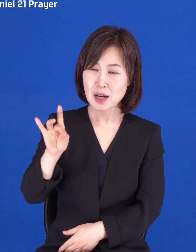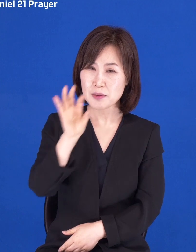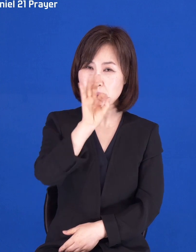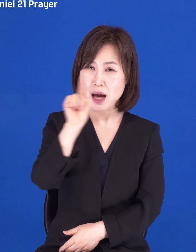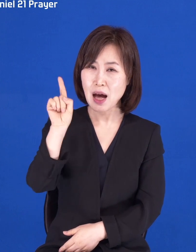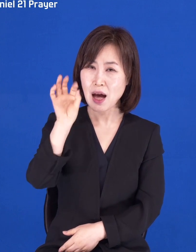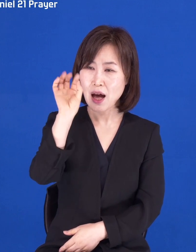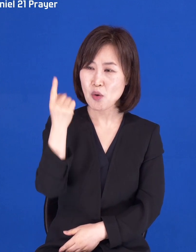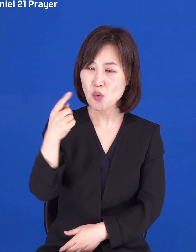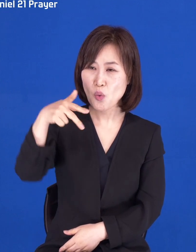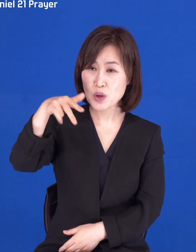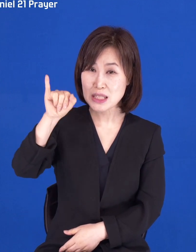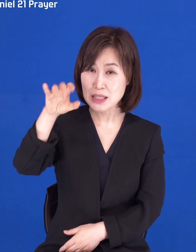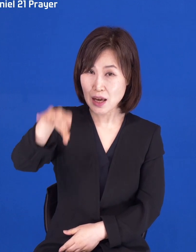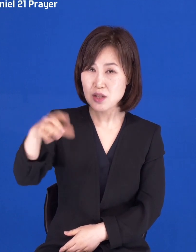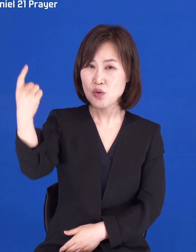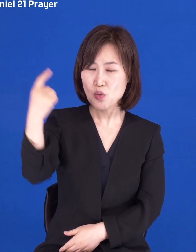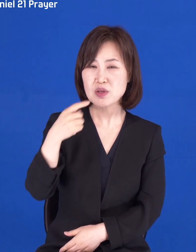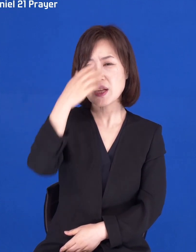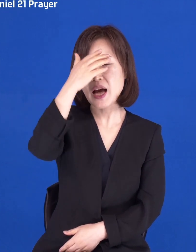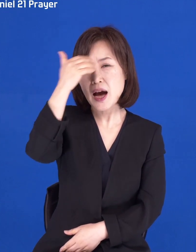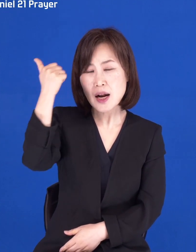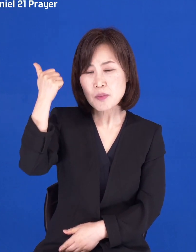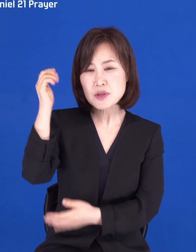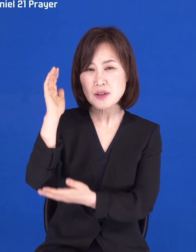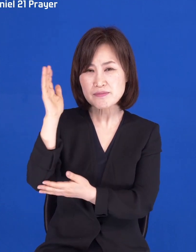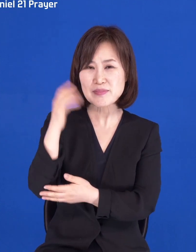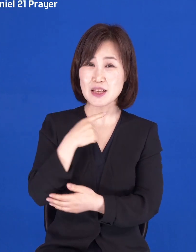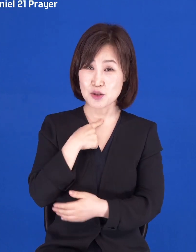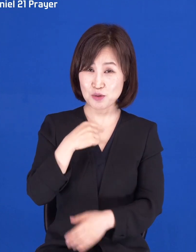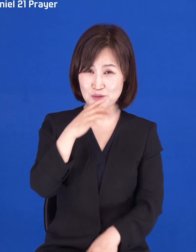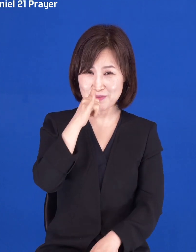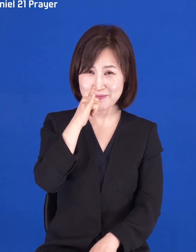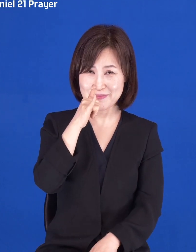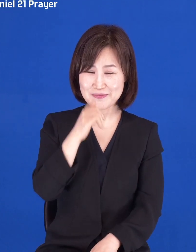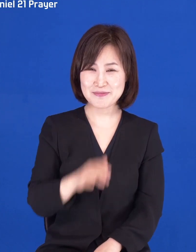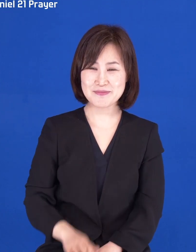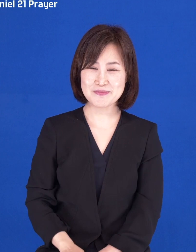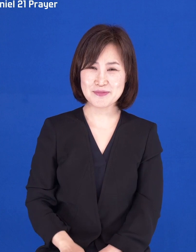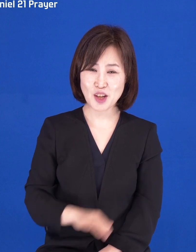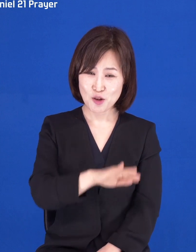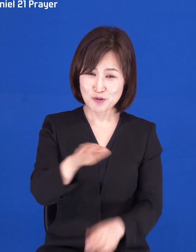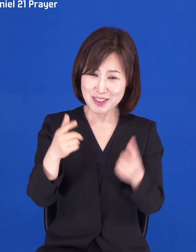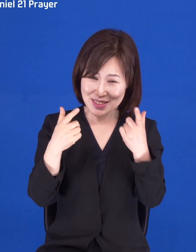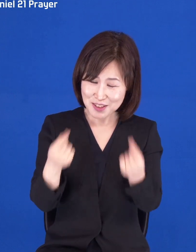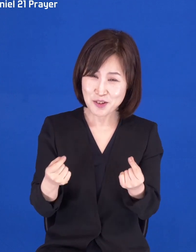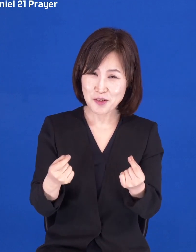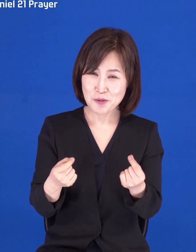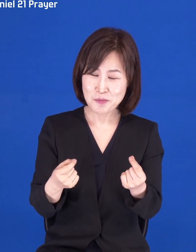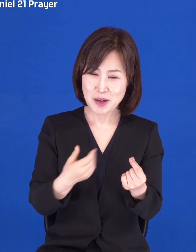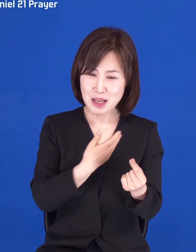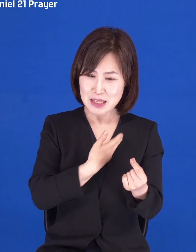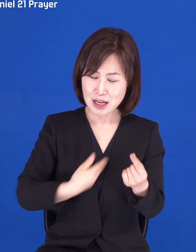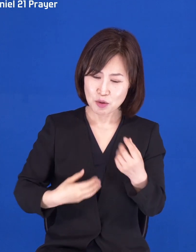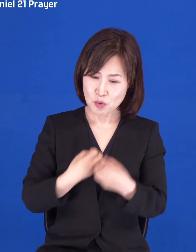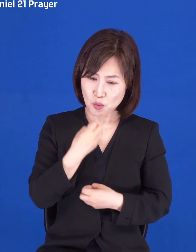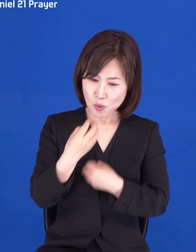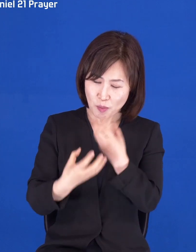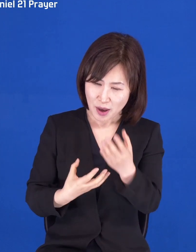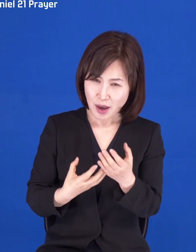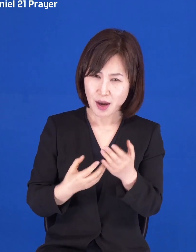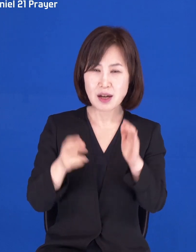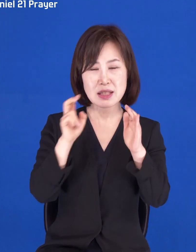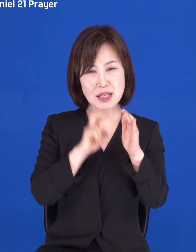가끔 말씀을 전해주셨습니다. 우리처럼 찬양하고 사도신경하고 기도도